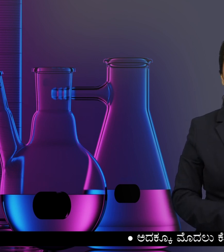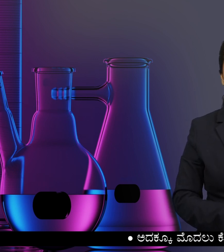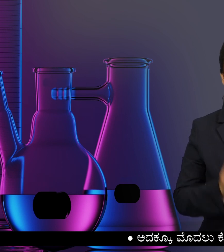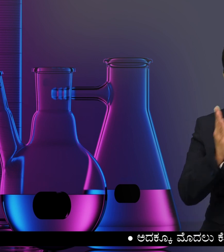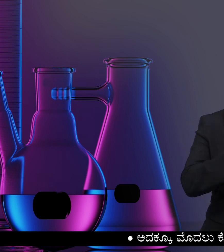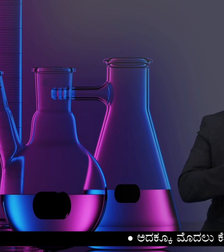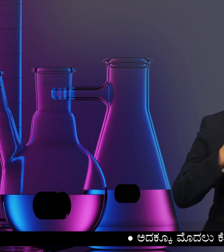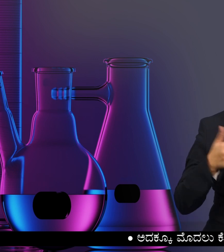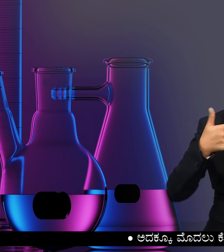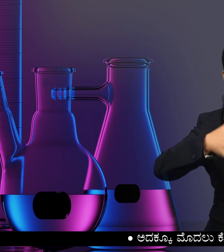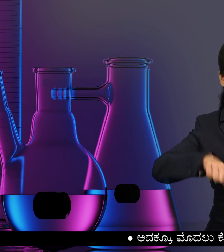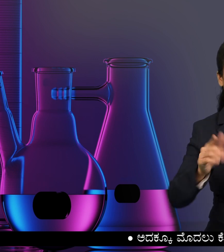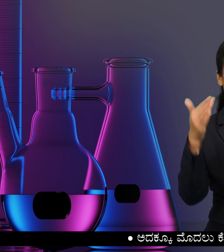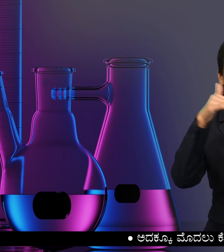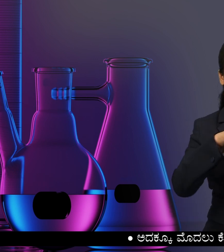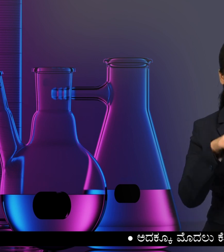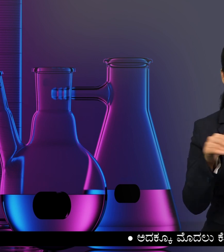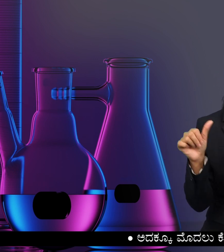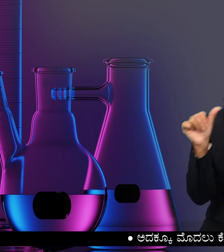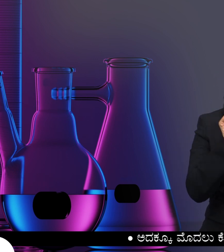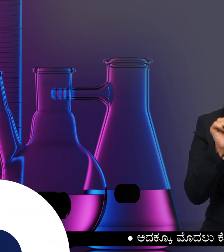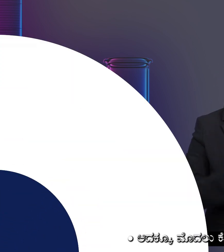ಅದಕ್ಕೂ ಮೊದಲು ಕೊನೆಯದನ್ನು ಪರಿಷ್ಕರಿಸೋಣ.